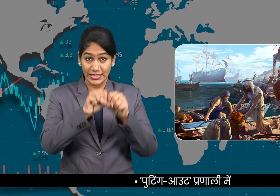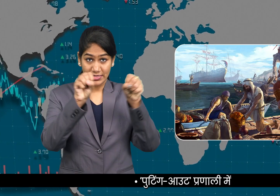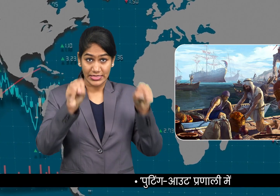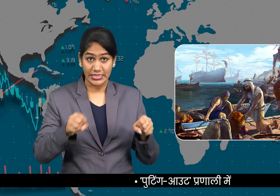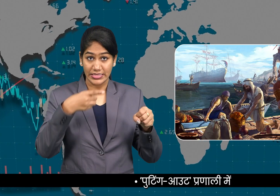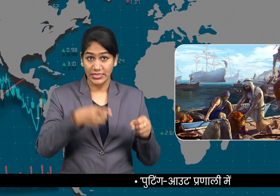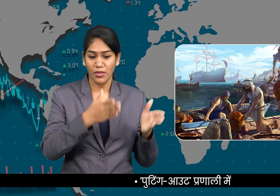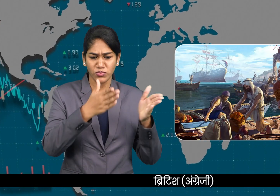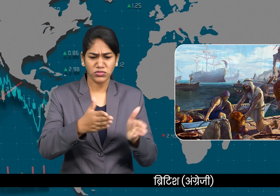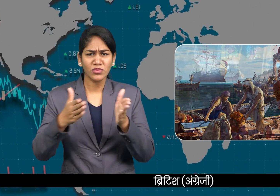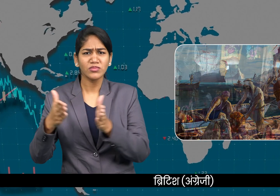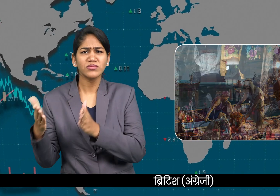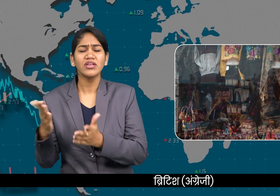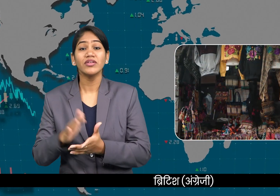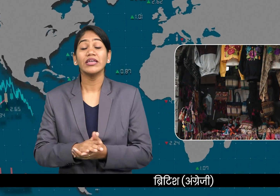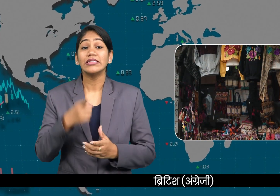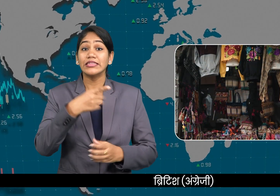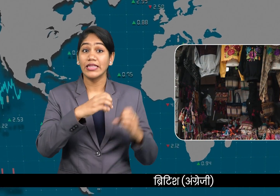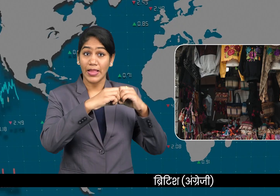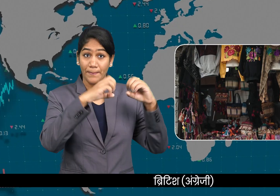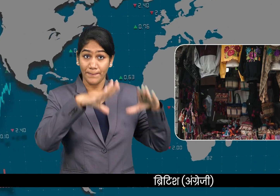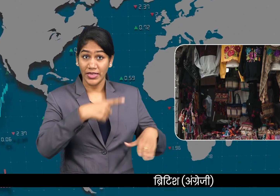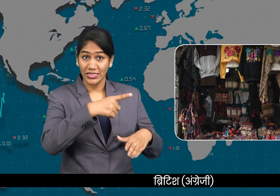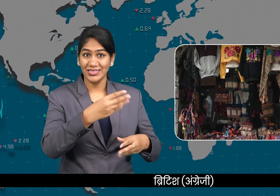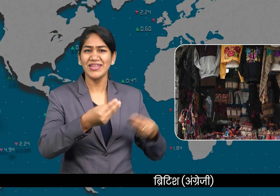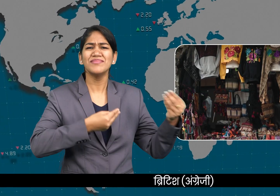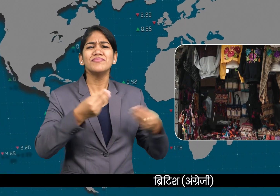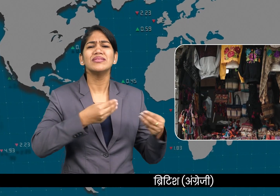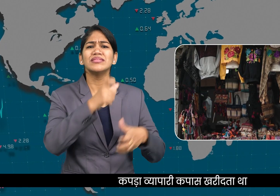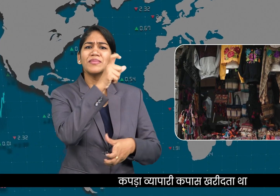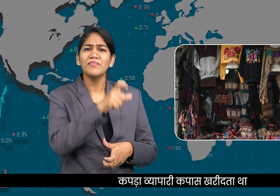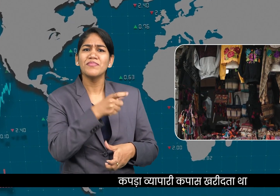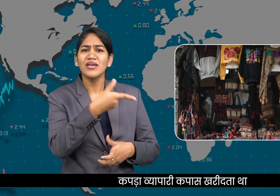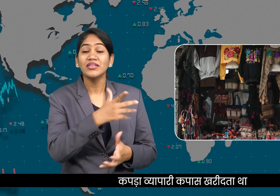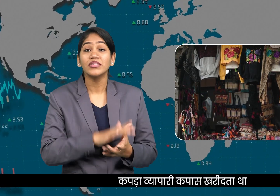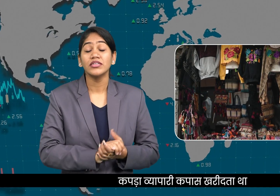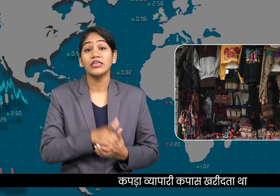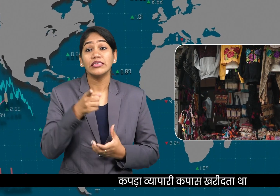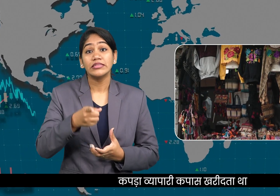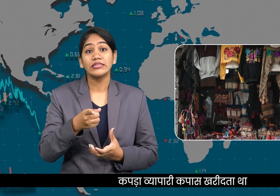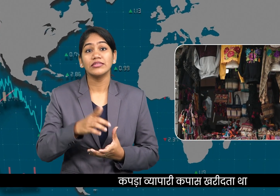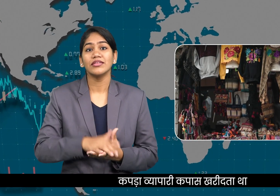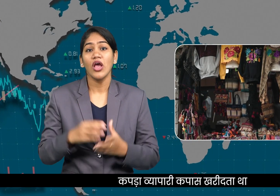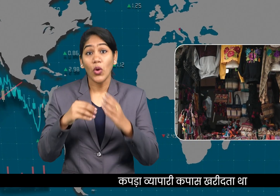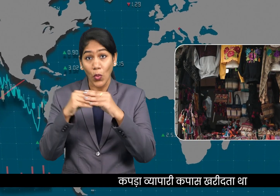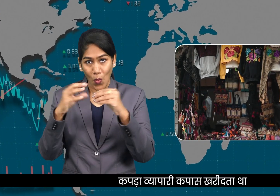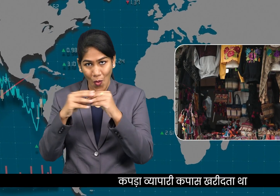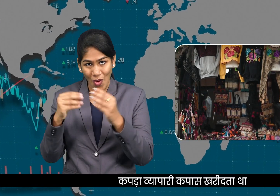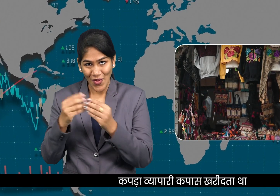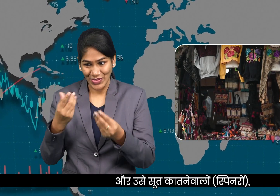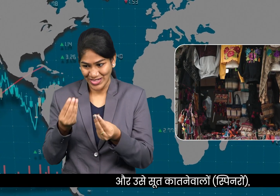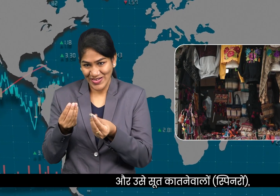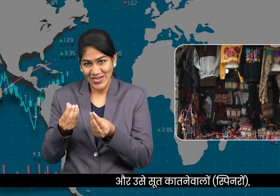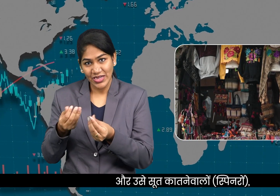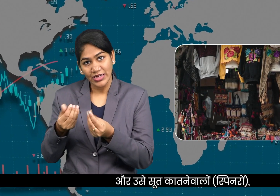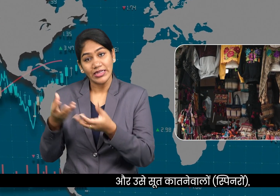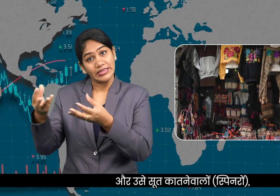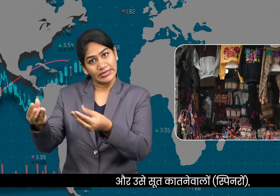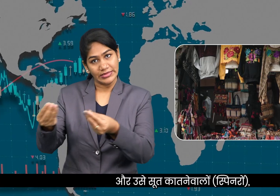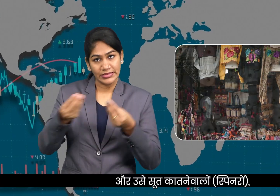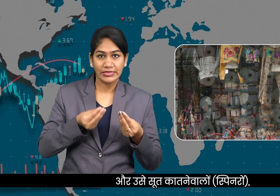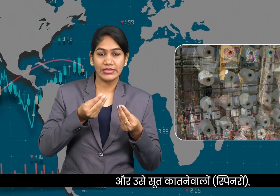पुटिंग आउट प्रणाली में ब्रिटिश यानी कि अंग्रेजी कपड़ा व्यापारी कपास खरीदता था और